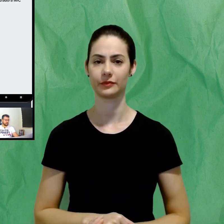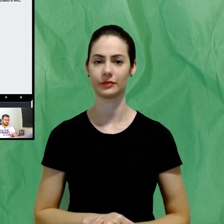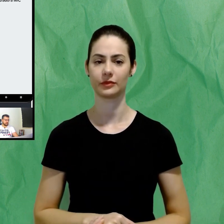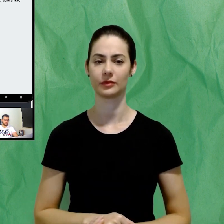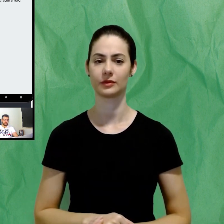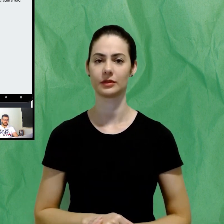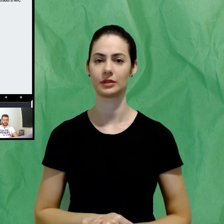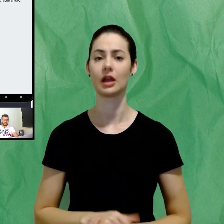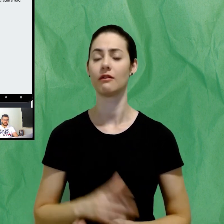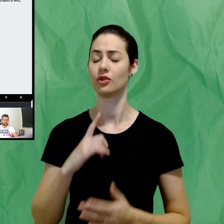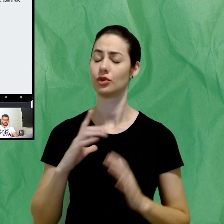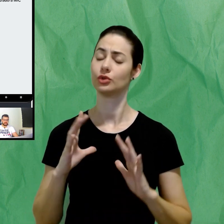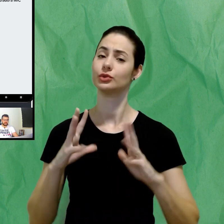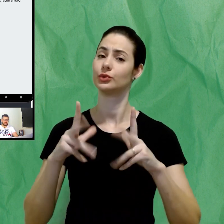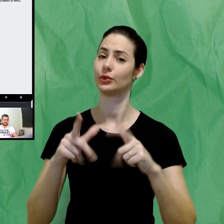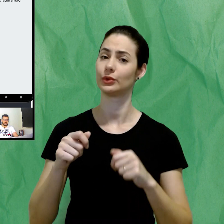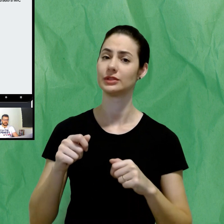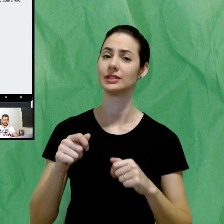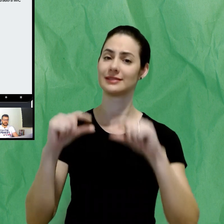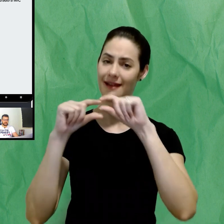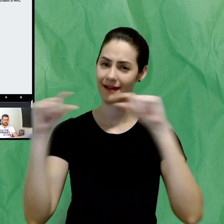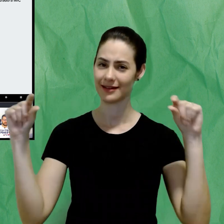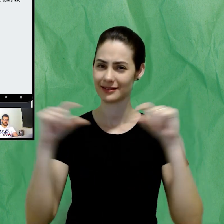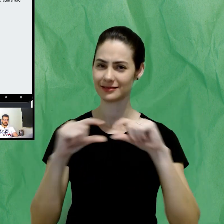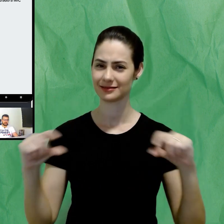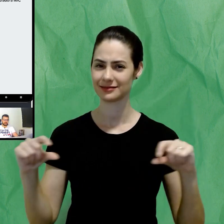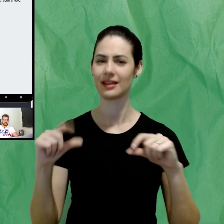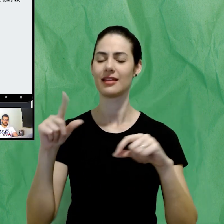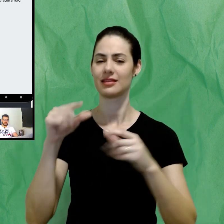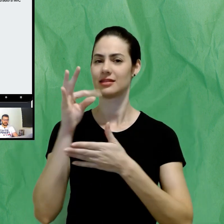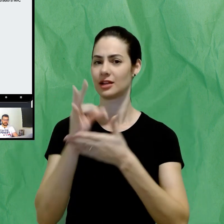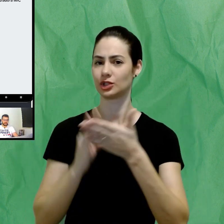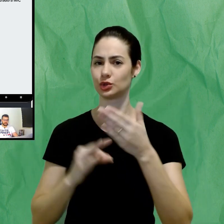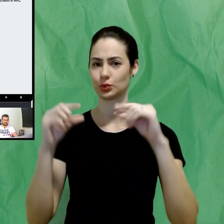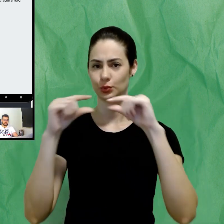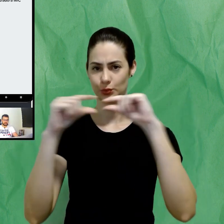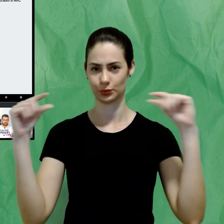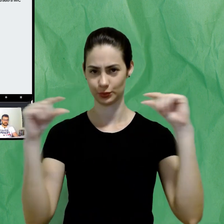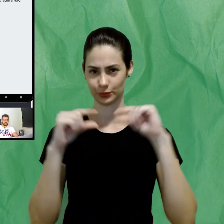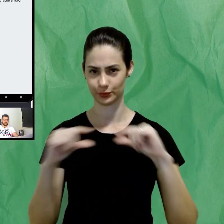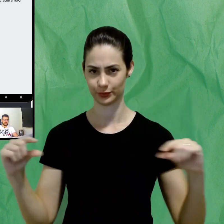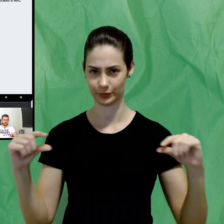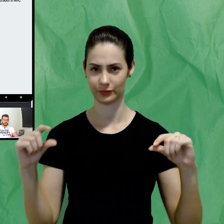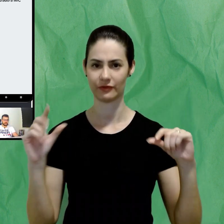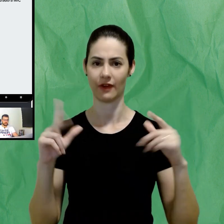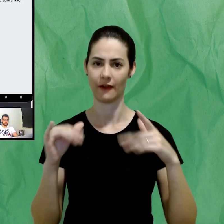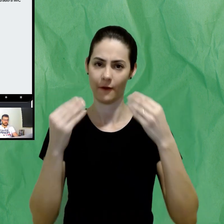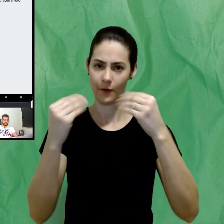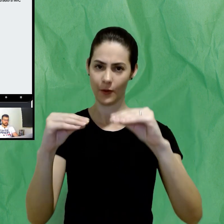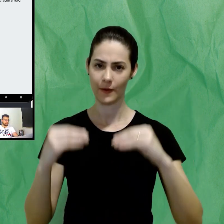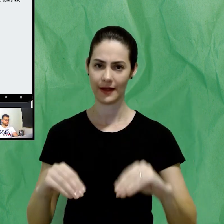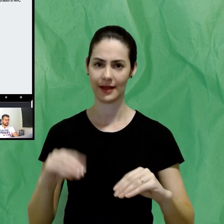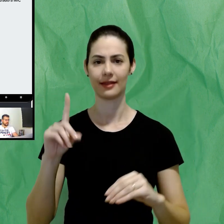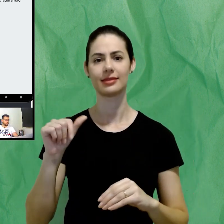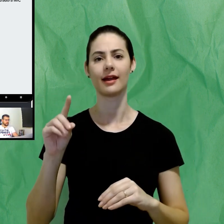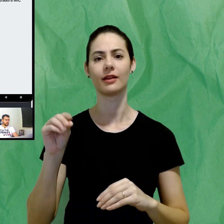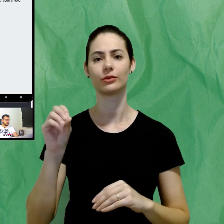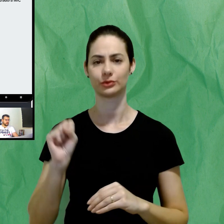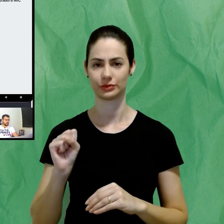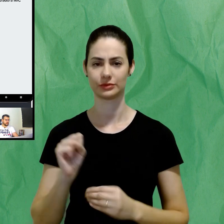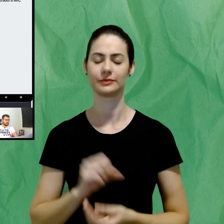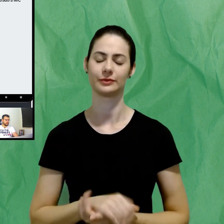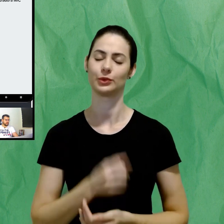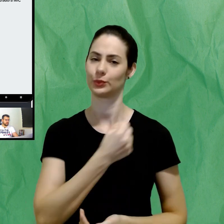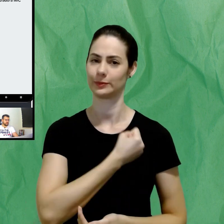que eu vou ter, que na verdade são caixas de texto ali para a gente poder estar entrando com os dados.